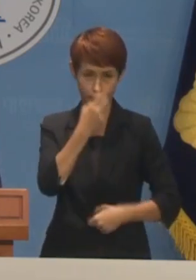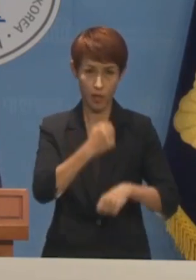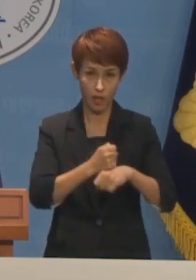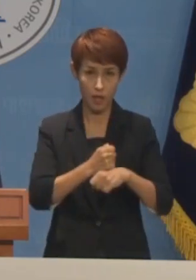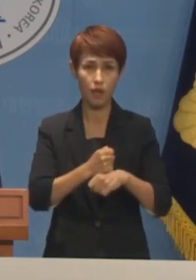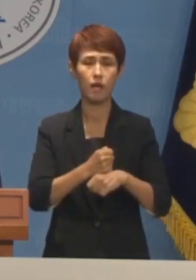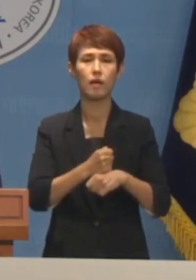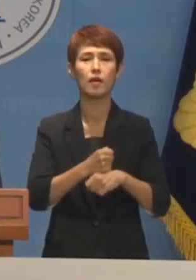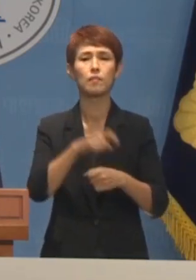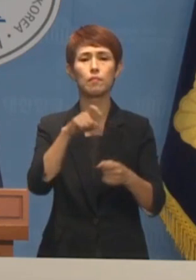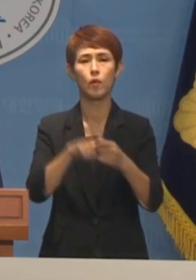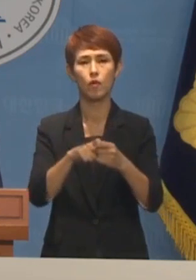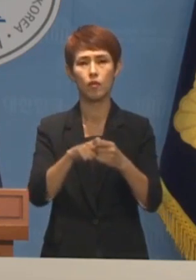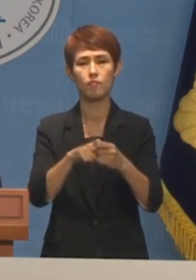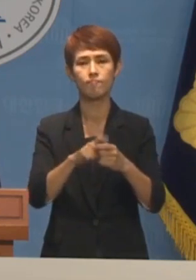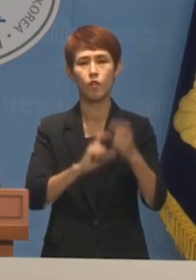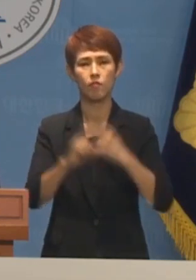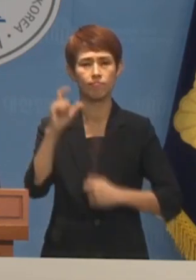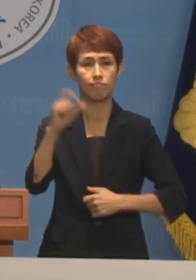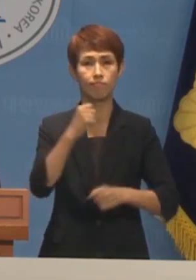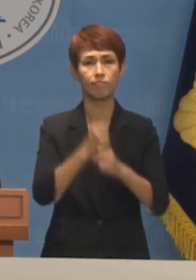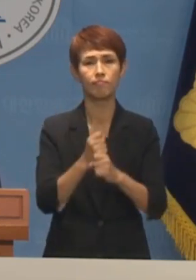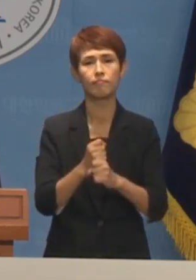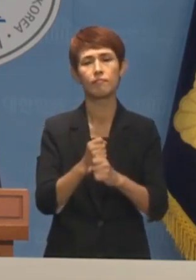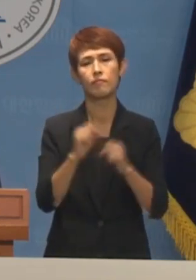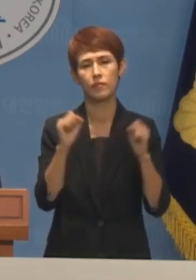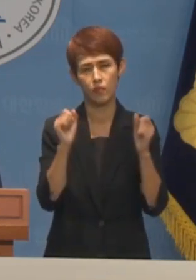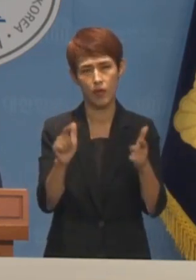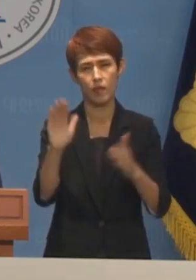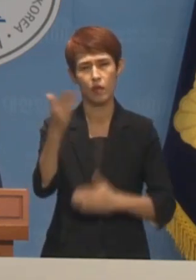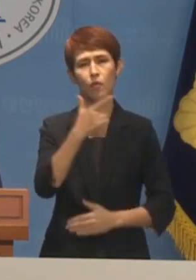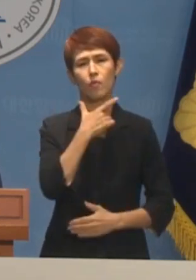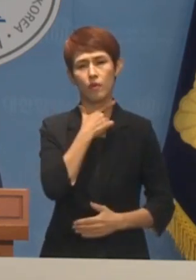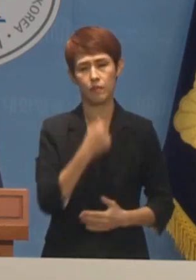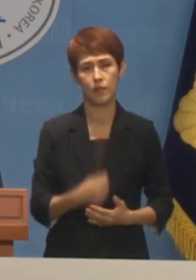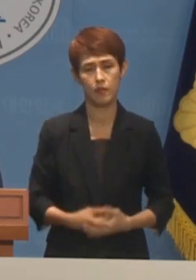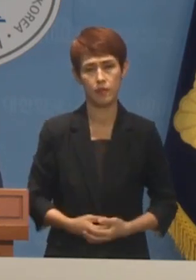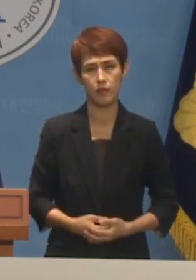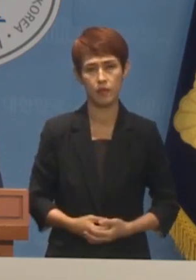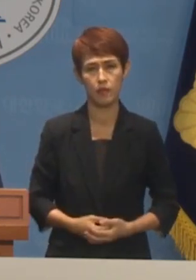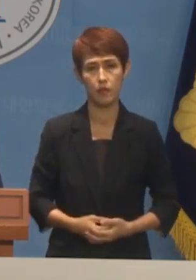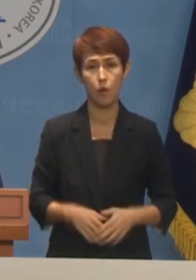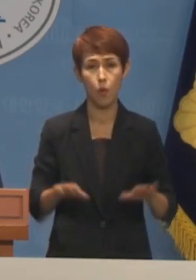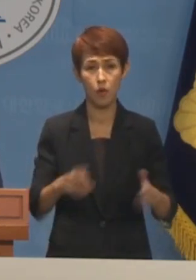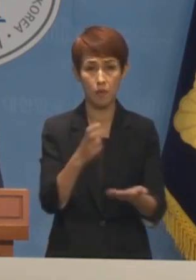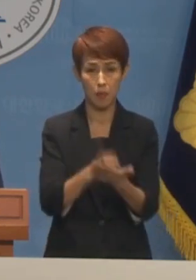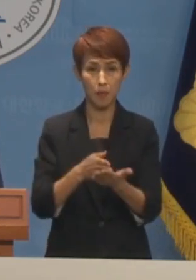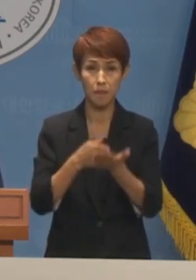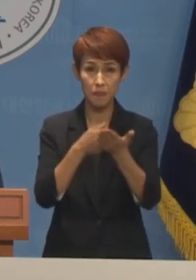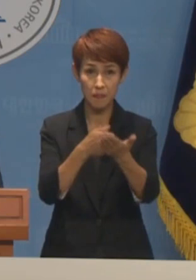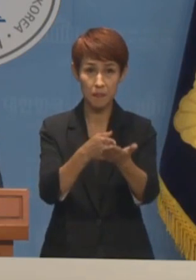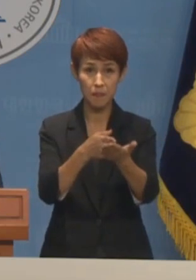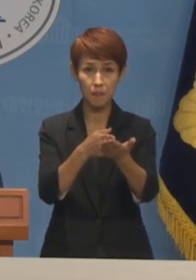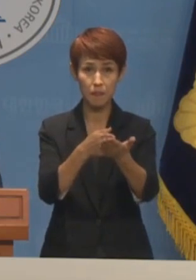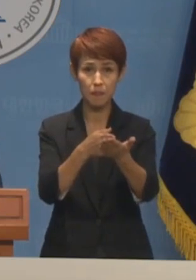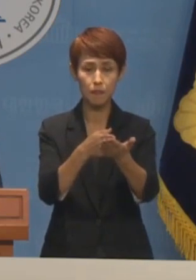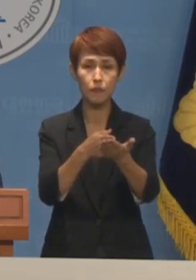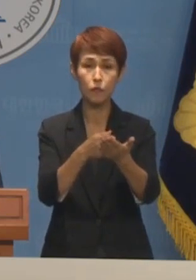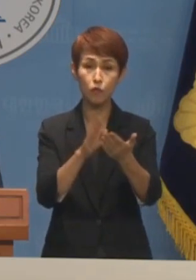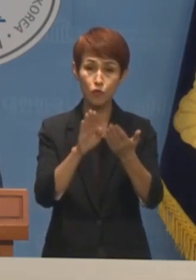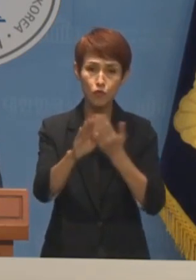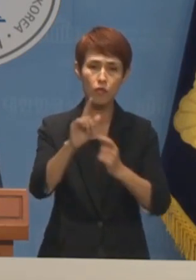정당성을 더욱 굳건히 하는 계기가 되길 희망합니다. 끝으로 오늘 제정안 발의는 시작에